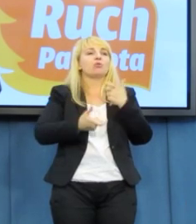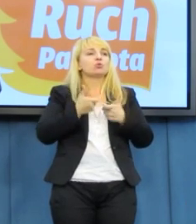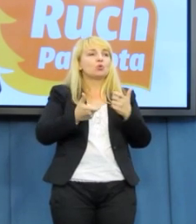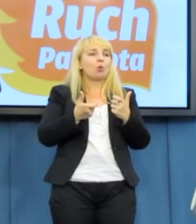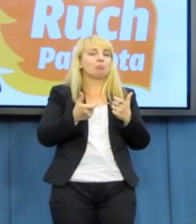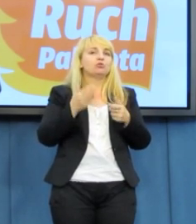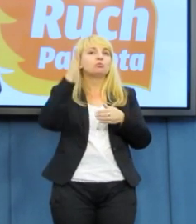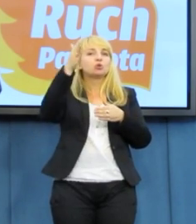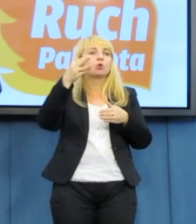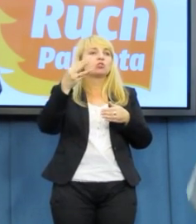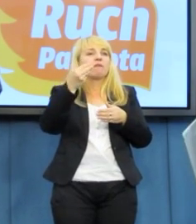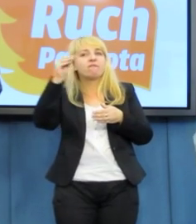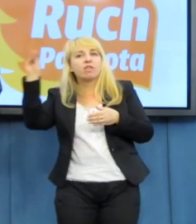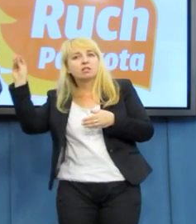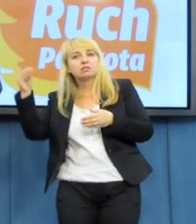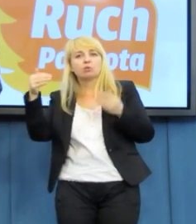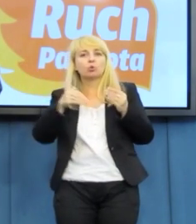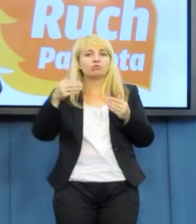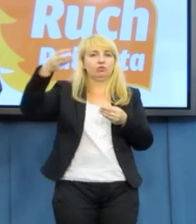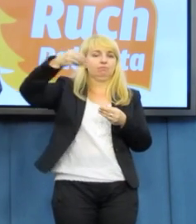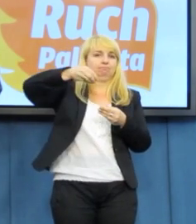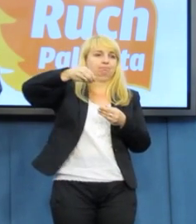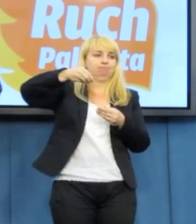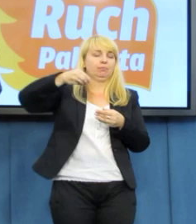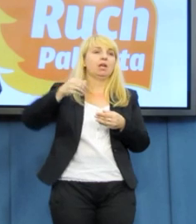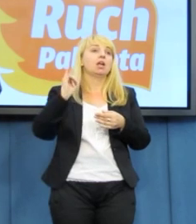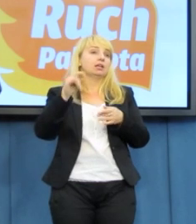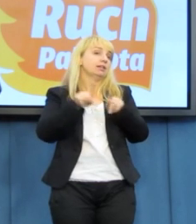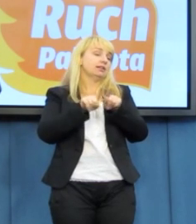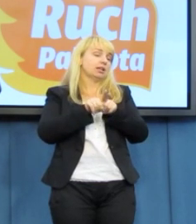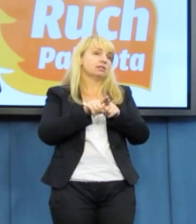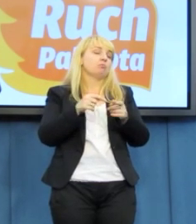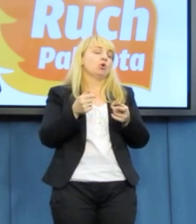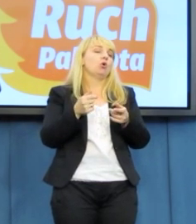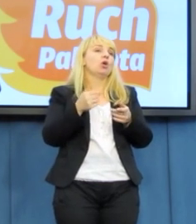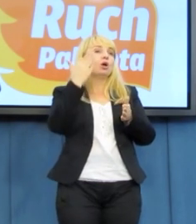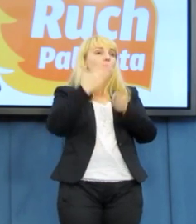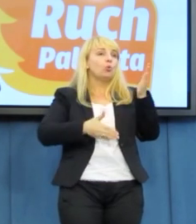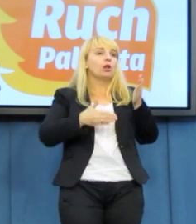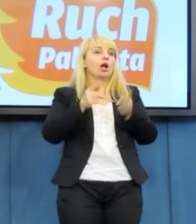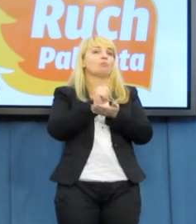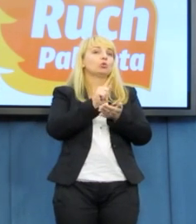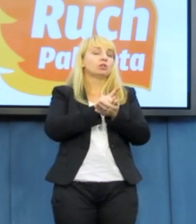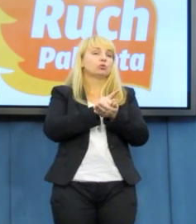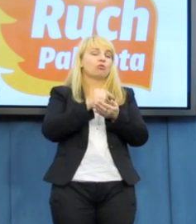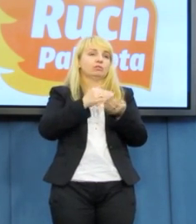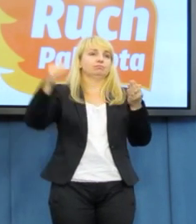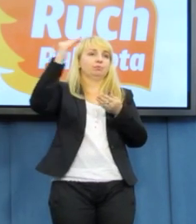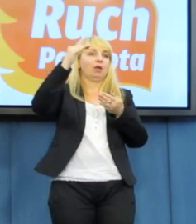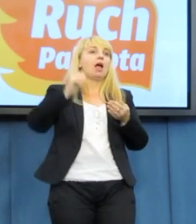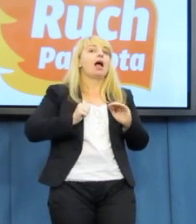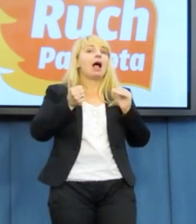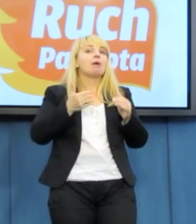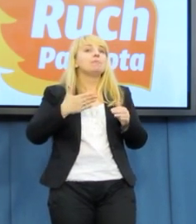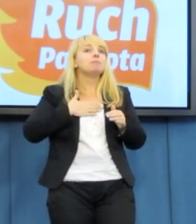jak najwięcej źródeł finansowania, czy choćby ostatnio ten odpis podatkowy jak najwyższy, po to, żeby zapewnić